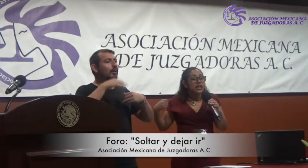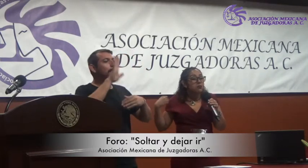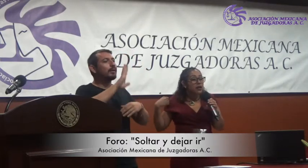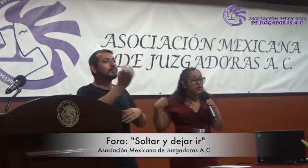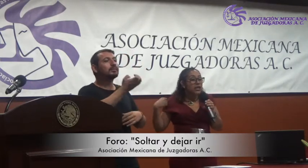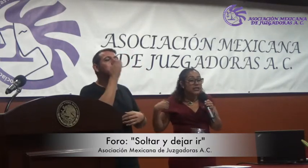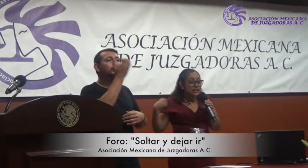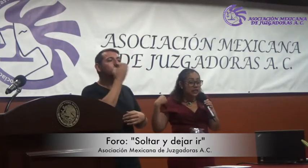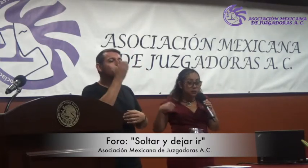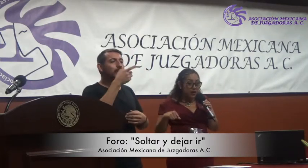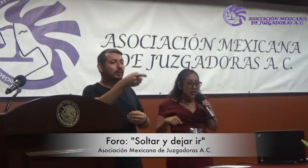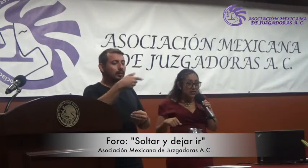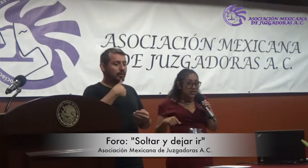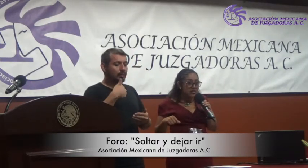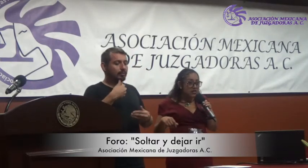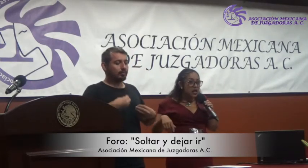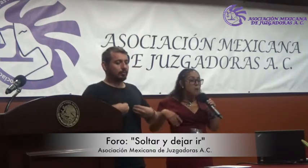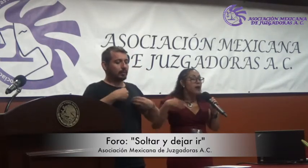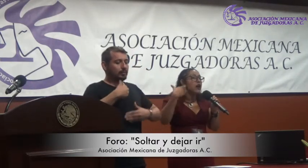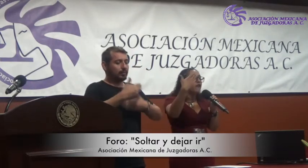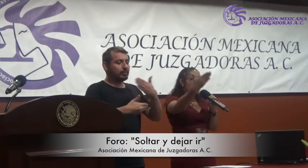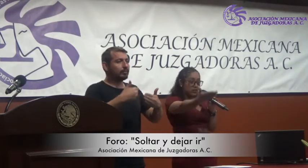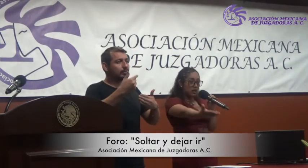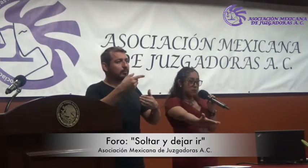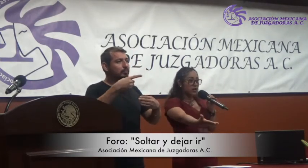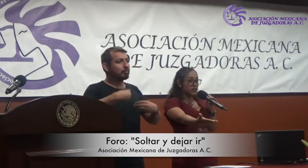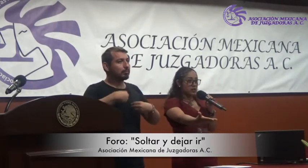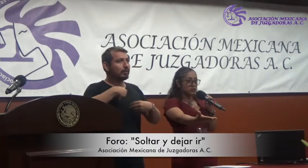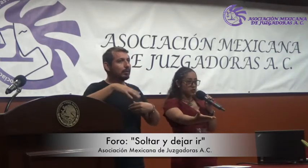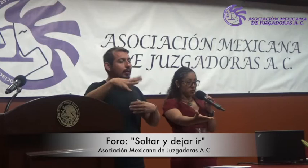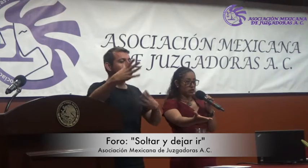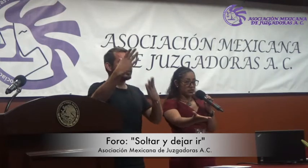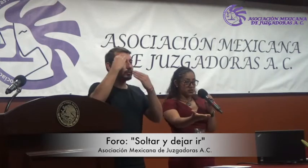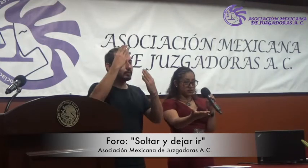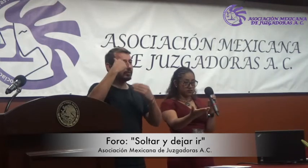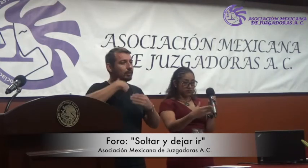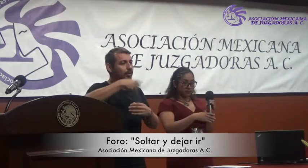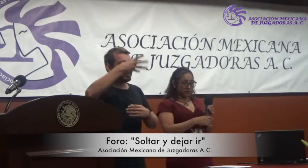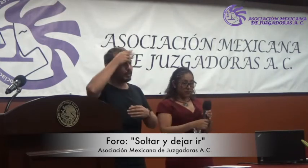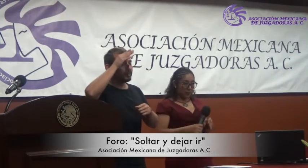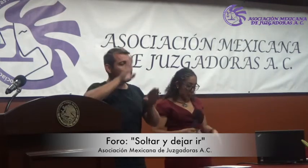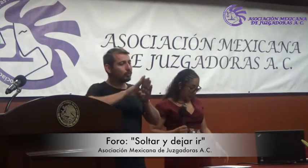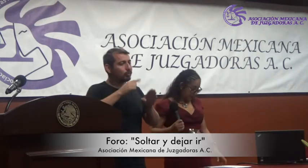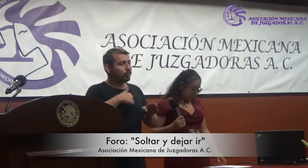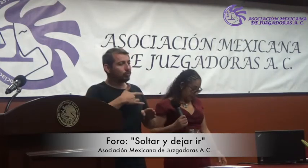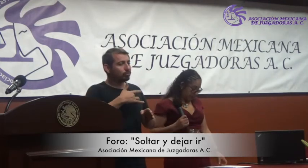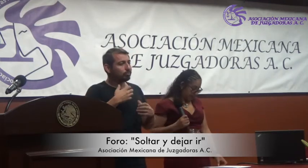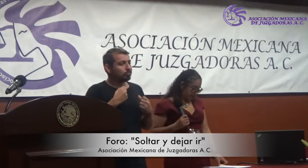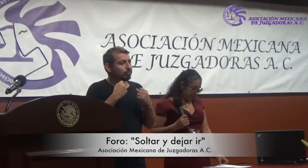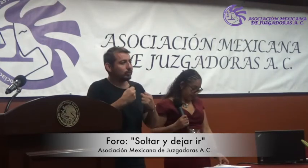podemos echar mano de esas experiencias para afrontar pérdidas futuras.